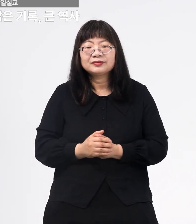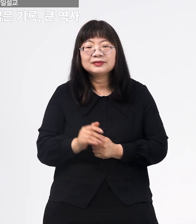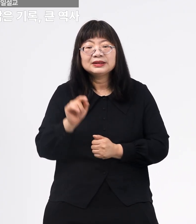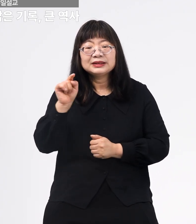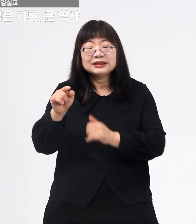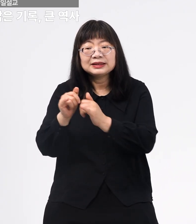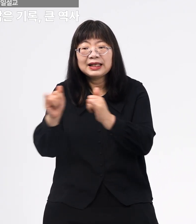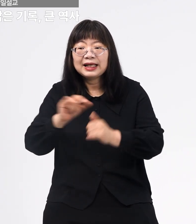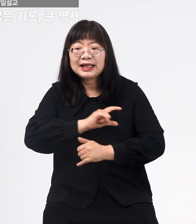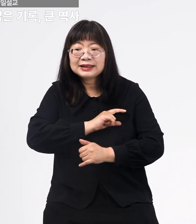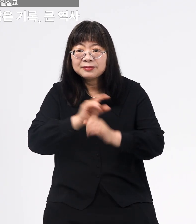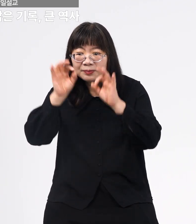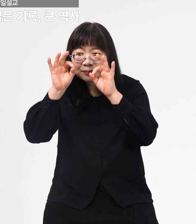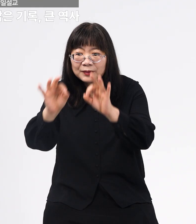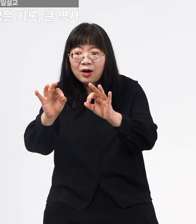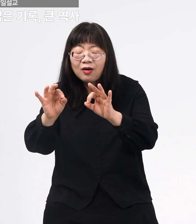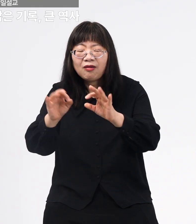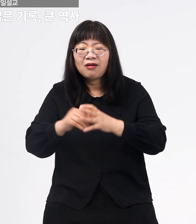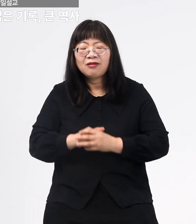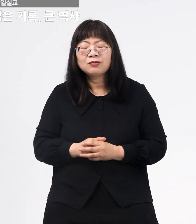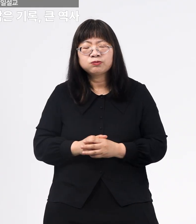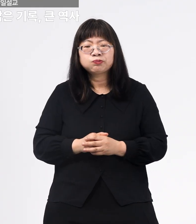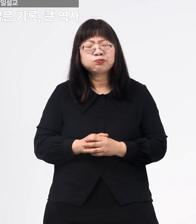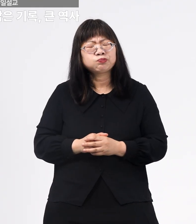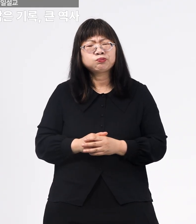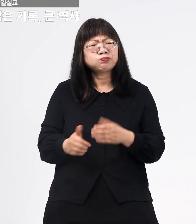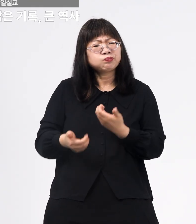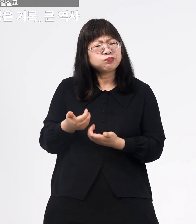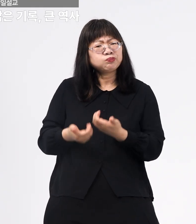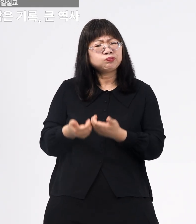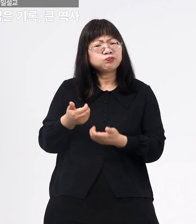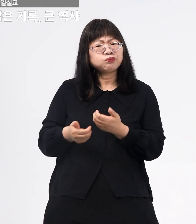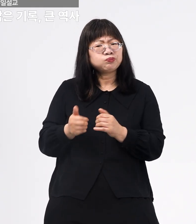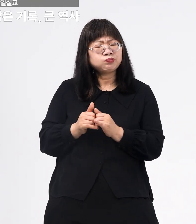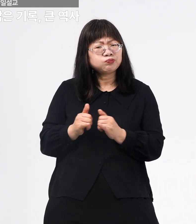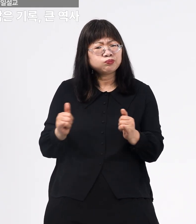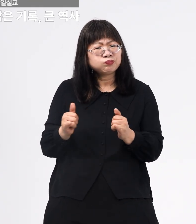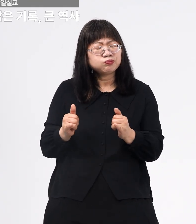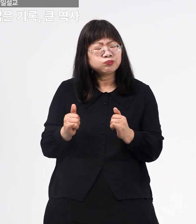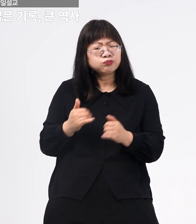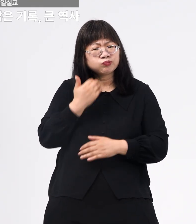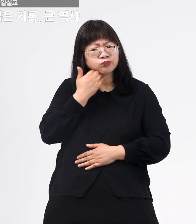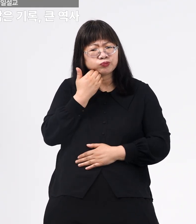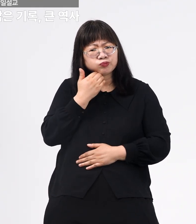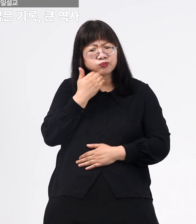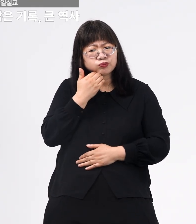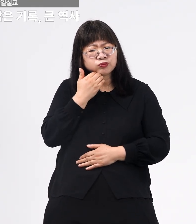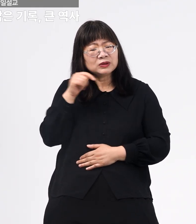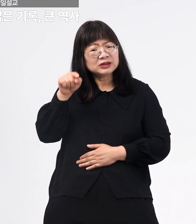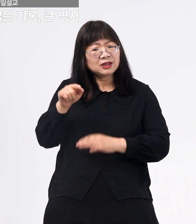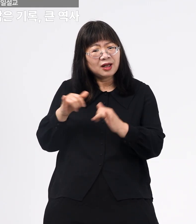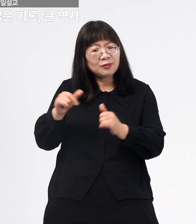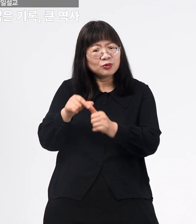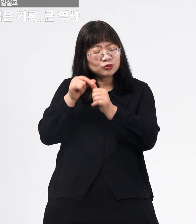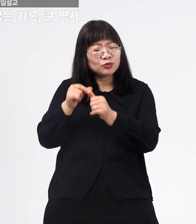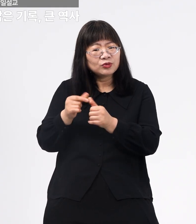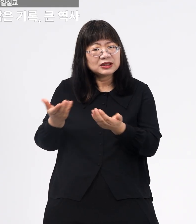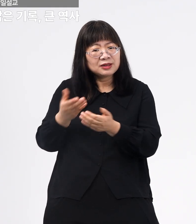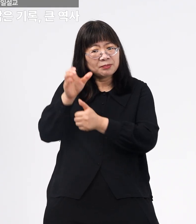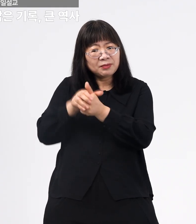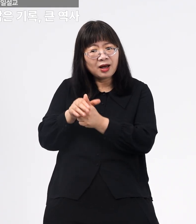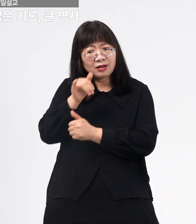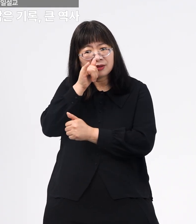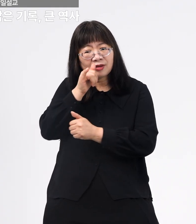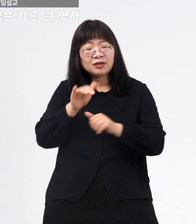이름만 들어도 굉장히 생경스러운 사람이에요. 누구지? 사사야 이 사람이? 우리